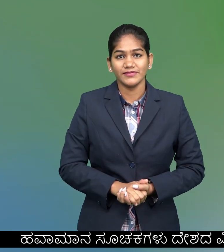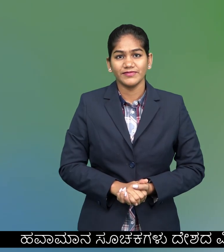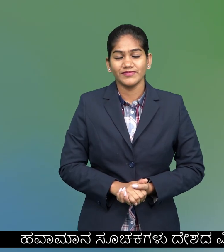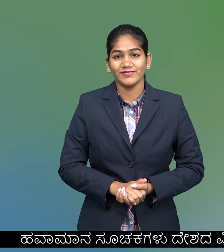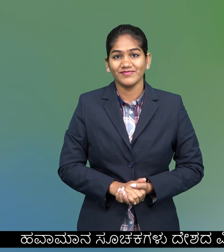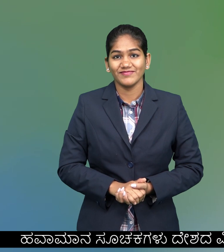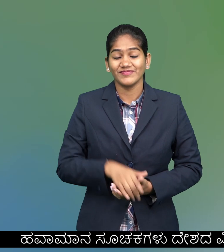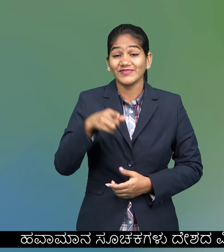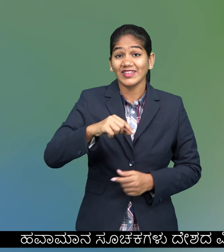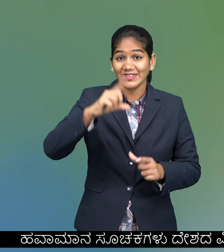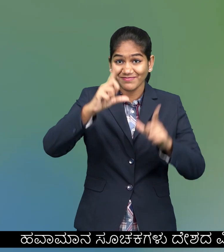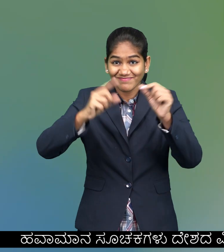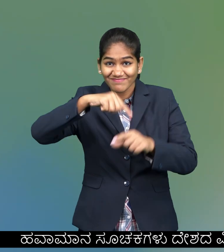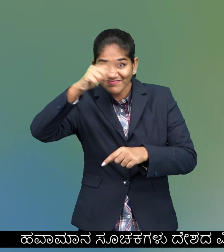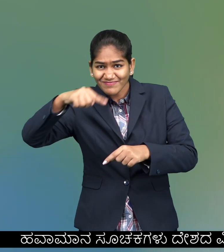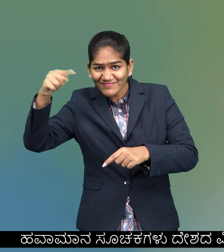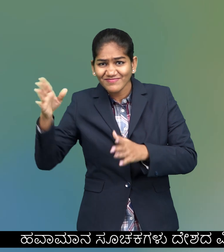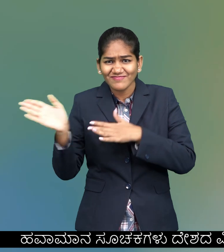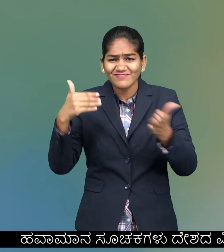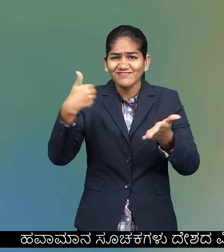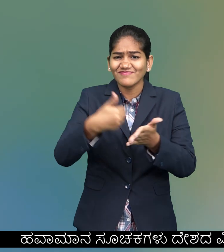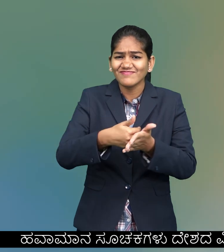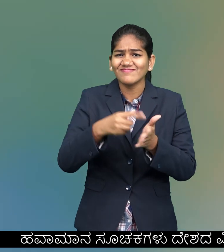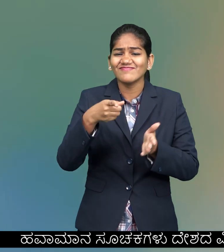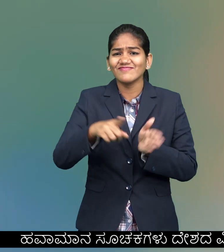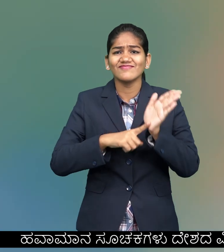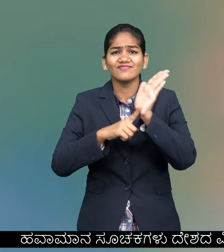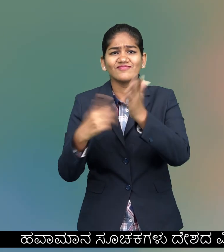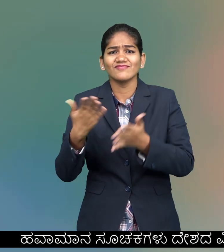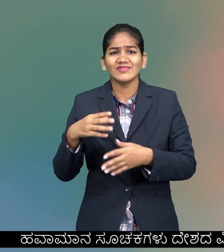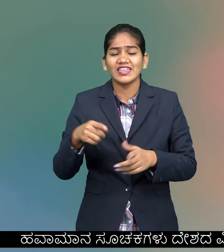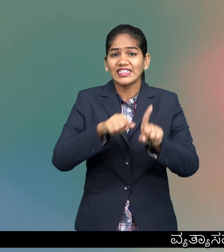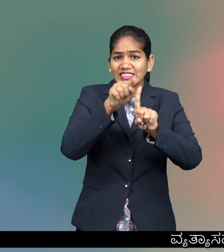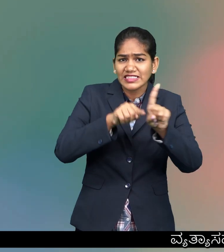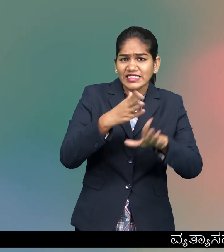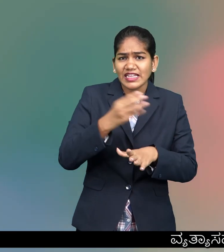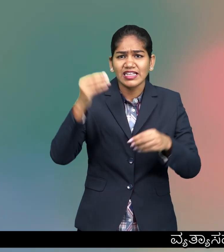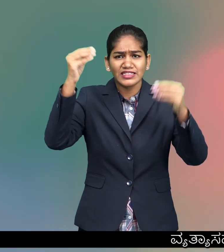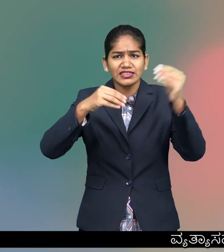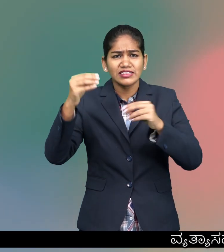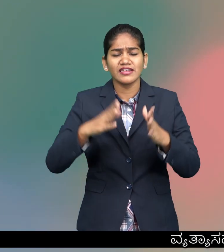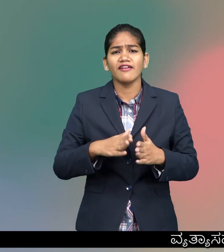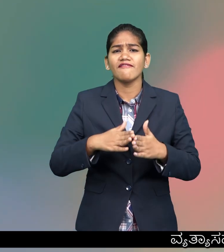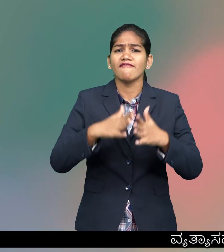ಹವಾಮಾನ ಸೂಚಕಗಳು ದೇಶದ ವಿವಿಧ ಭಾಗಗಳಲ್ಲಿ ತಾಪಮಾನ ಮತ್ತು ಮಳೆಯ ವ್ಯತ್ಯಾಸವನ್ನು ತೋರಿಸುತ್ತವೆ.